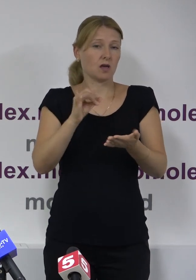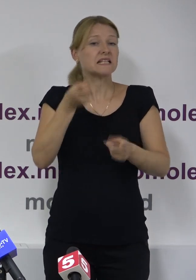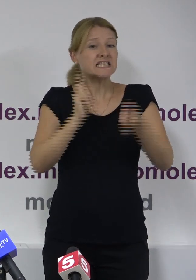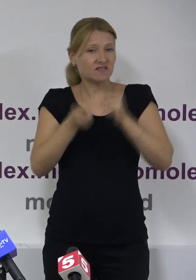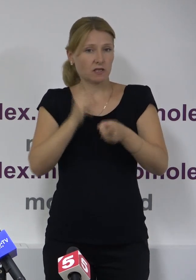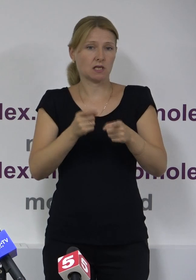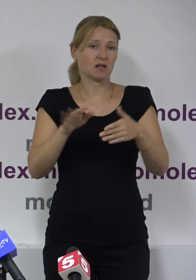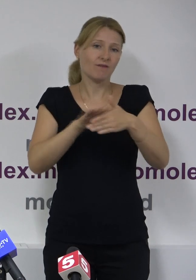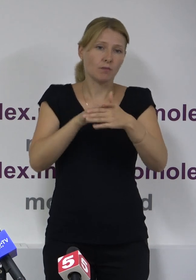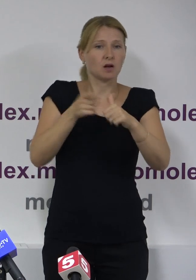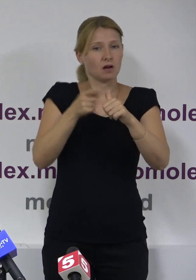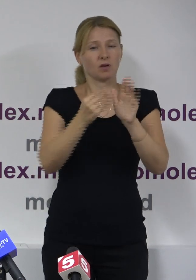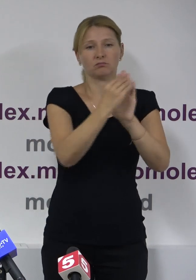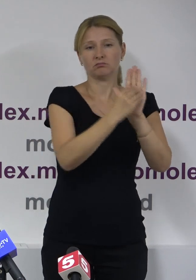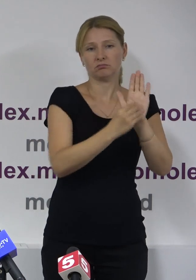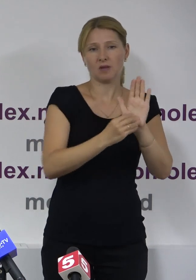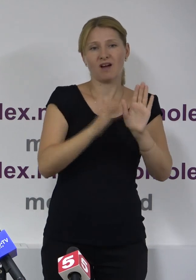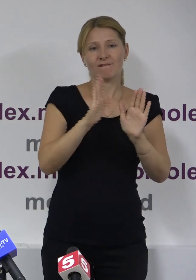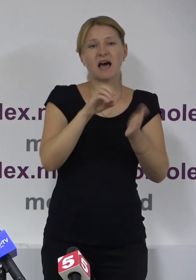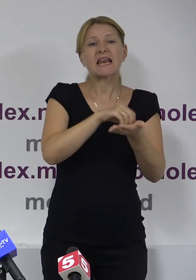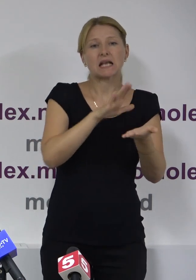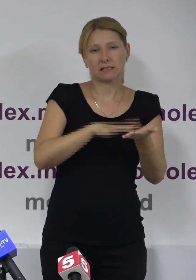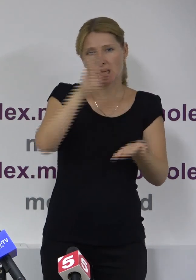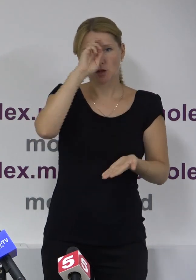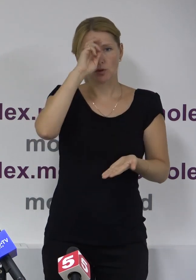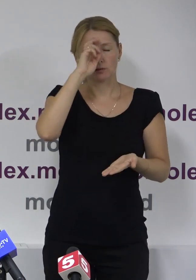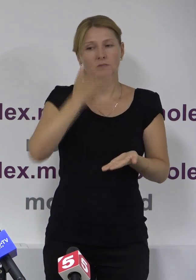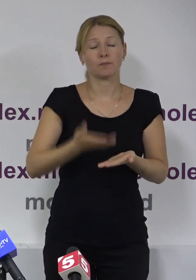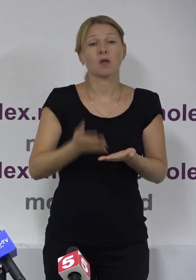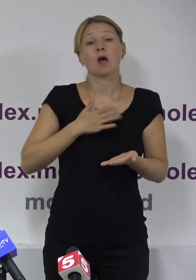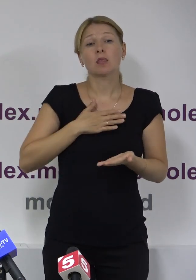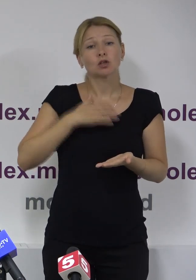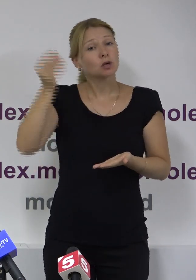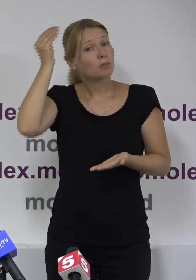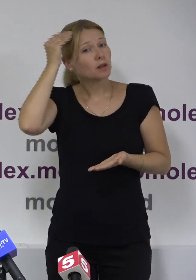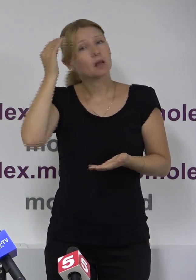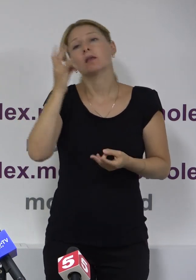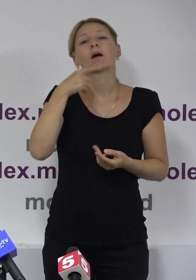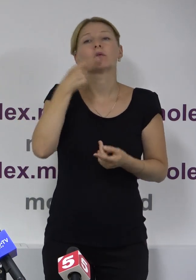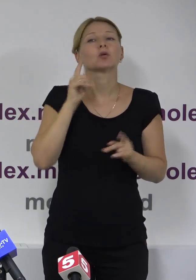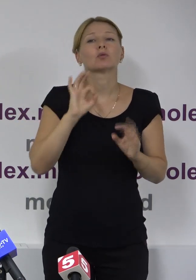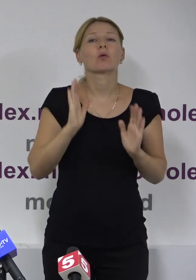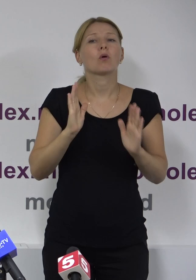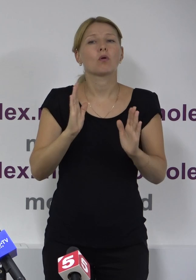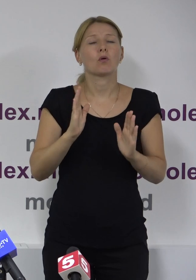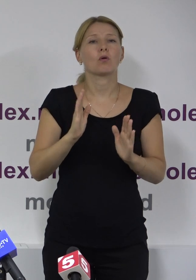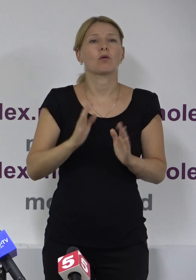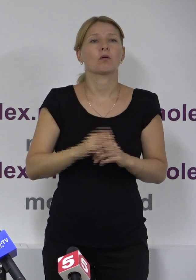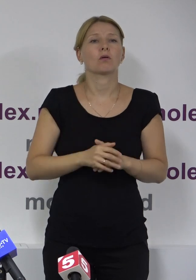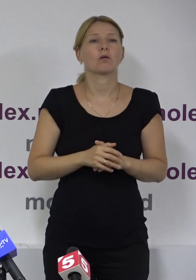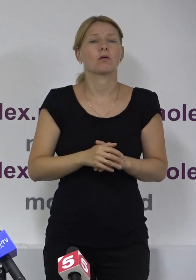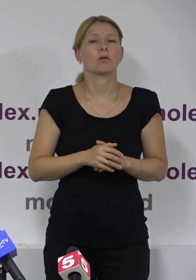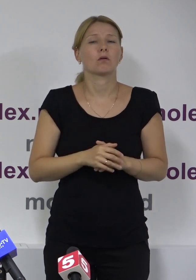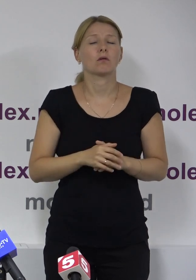al Alegătorilor. Totuși, în raport am arătat că, în opinia noastră, nu este vorba sau nu poate fi vorba